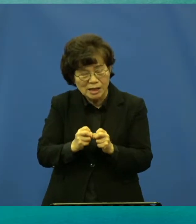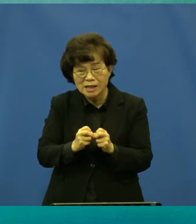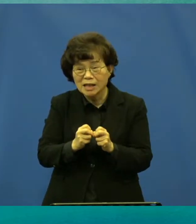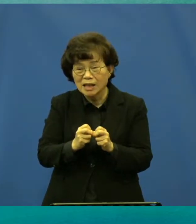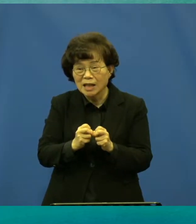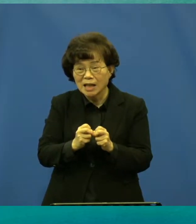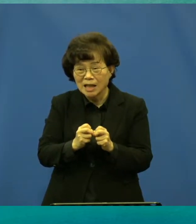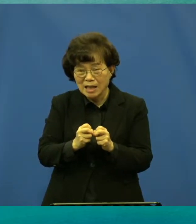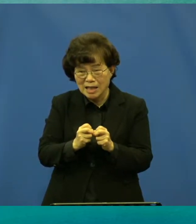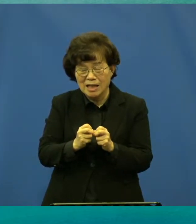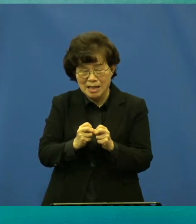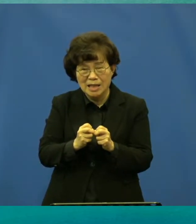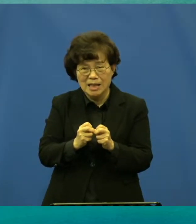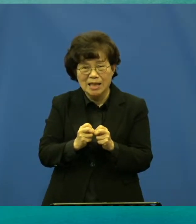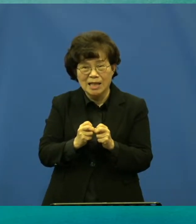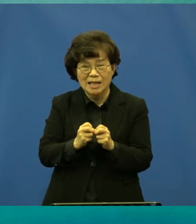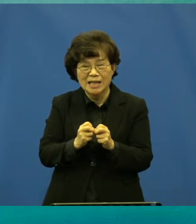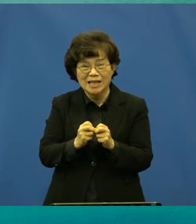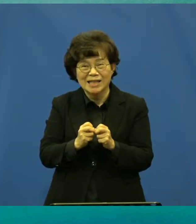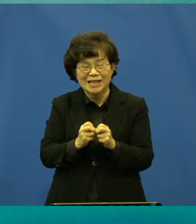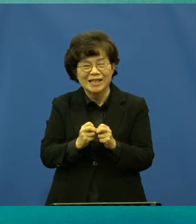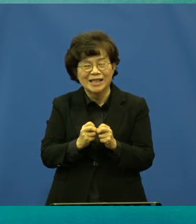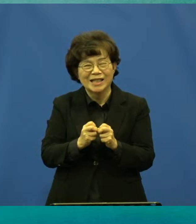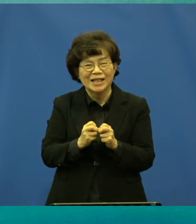시드니가 나와요. 여기 시드니라.